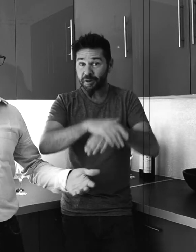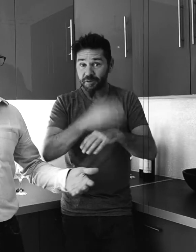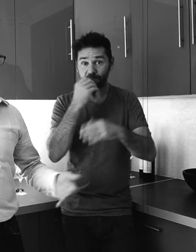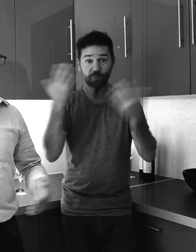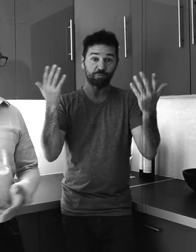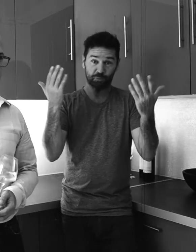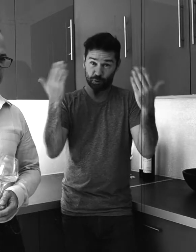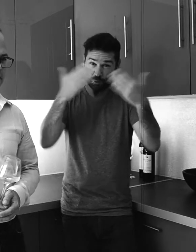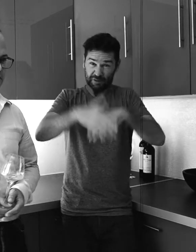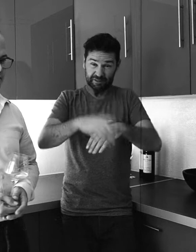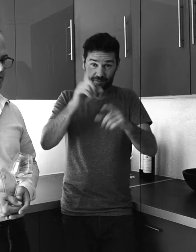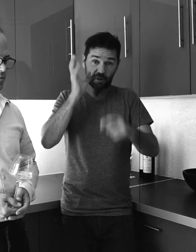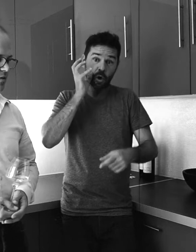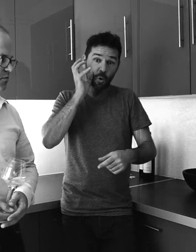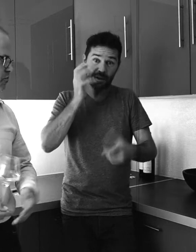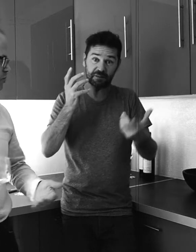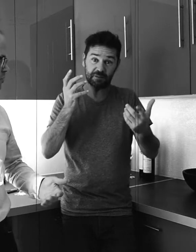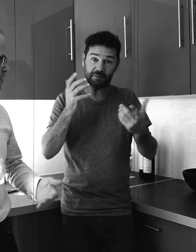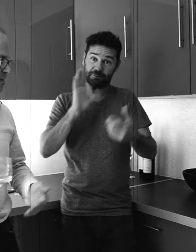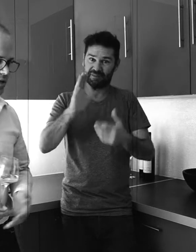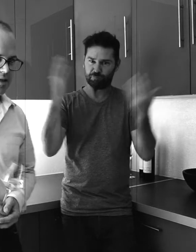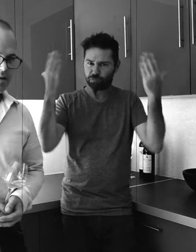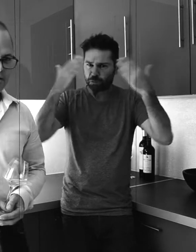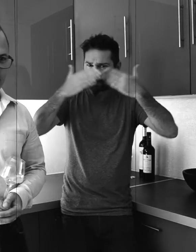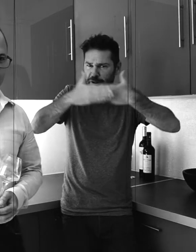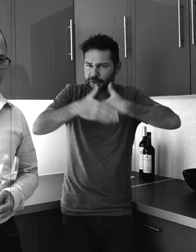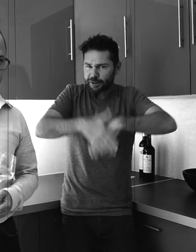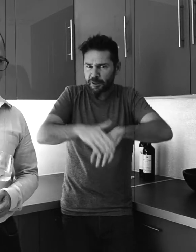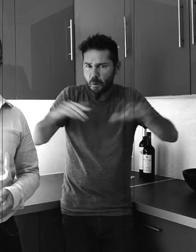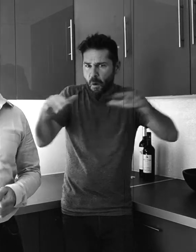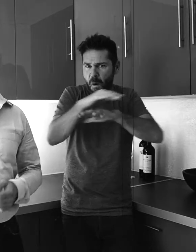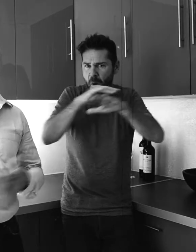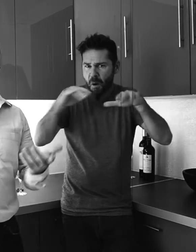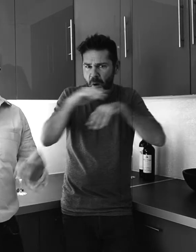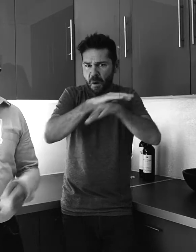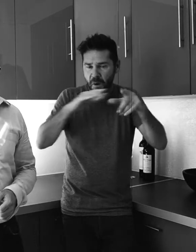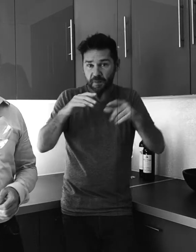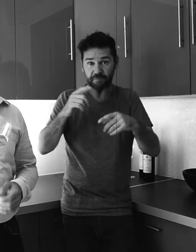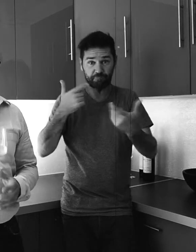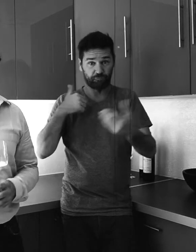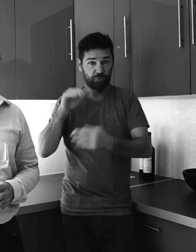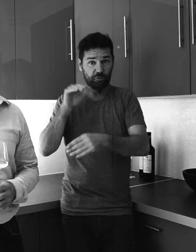une bonne nuit, hein, parce que Halloween ça se passe surtout la nuit. Bon, On va passer la soirée